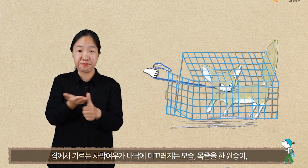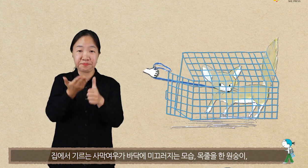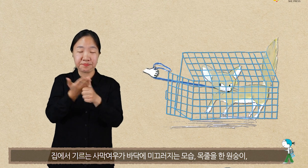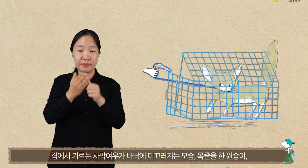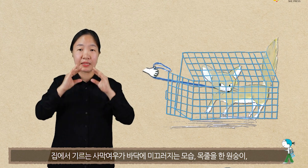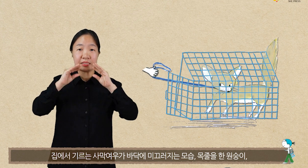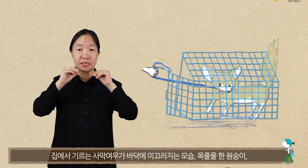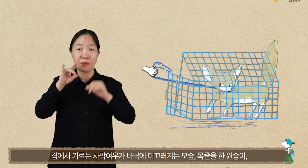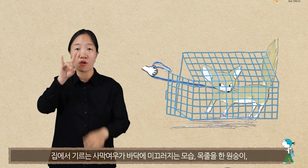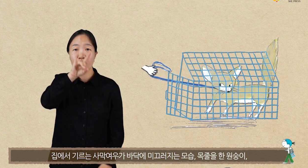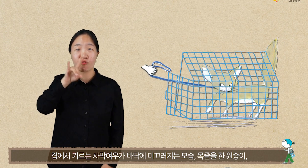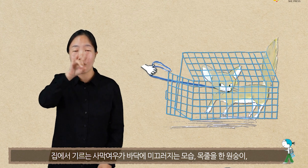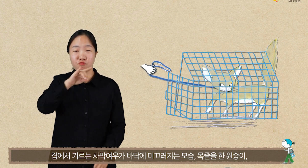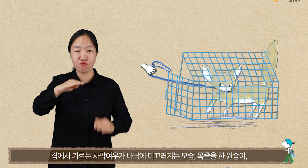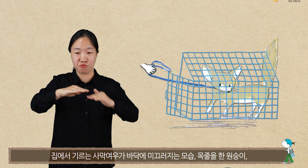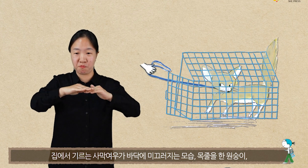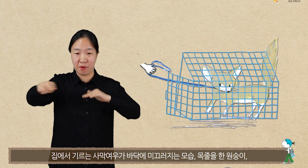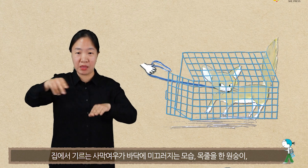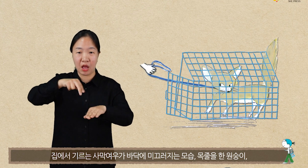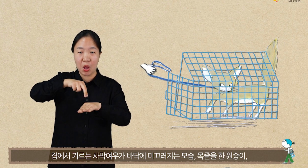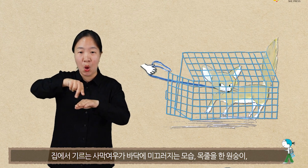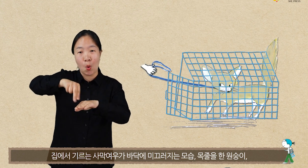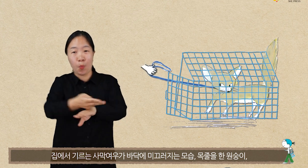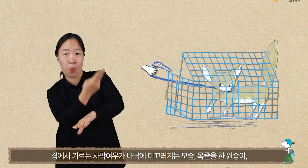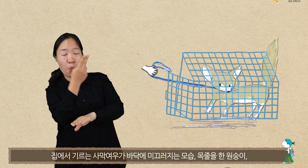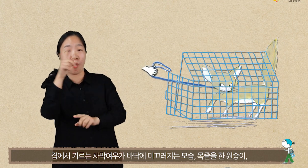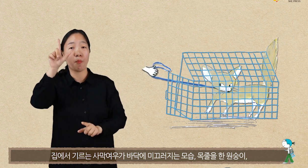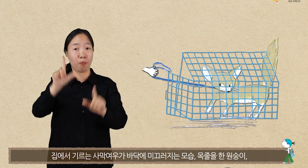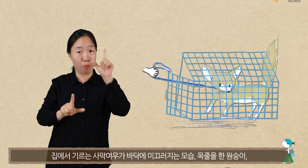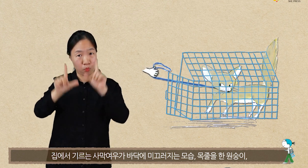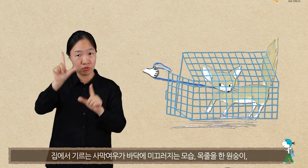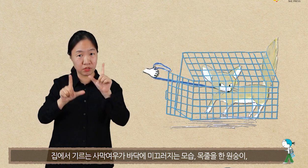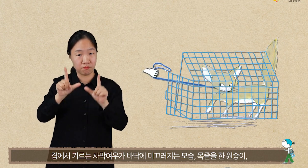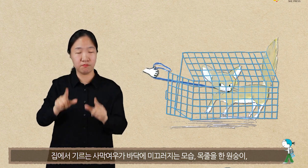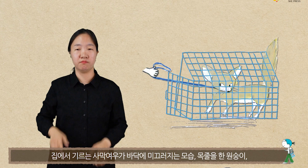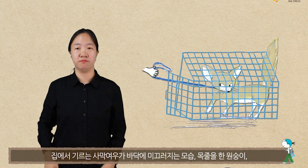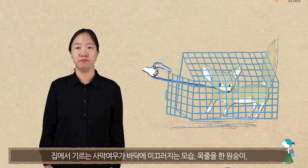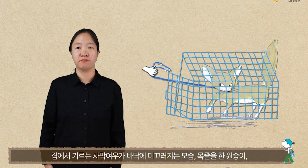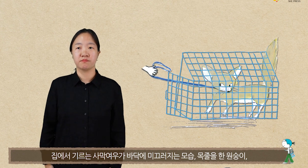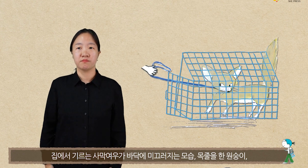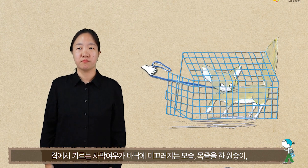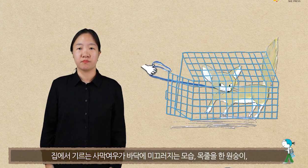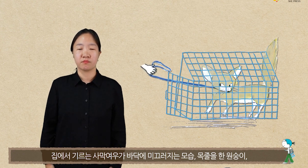집에서 기르는 사막여우가 바닥에 미끄러지는 모습,